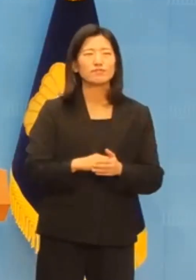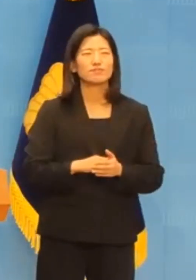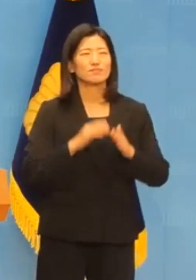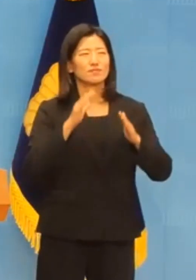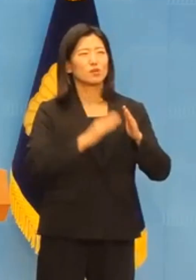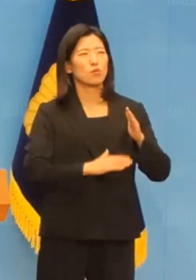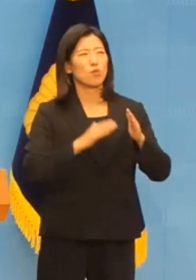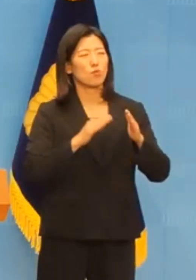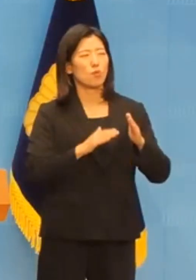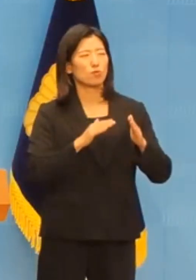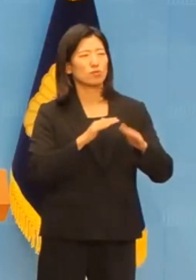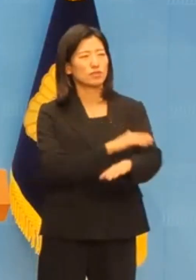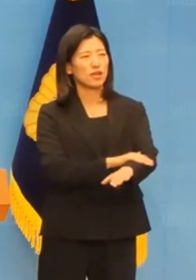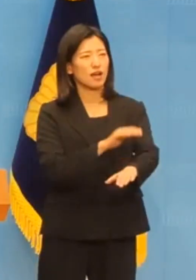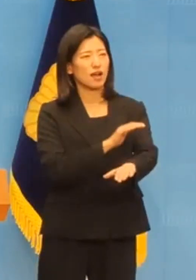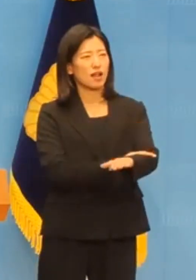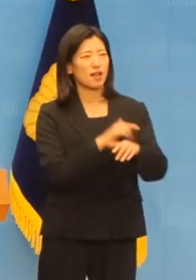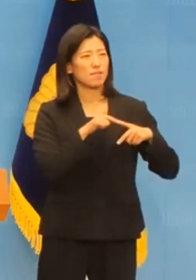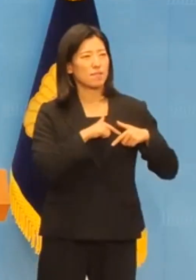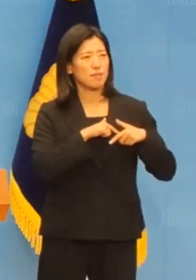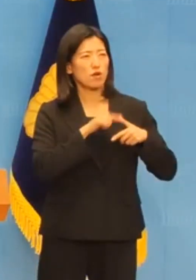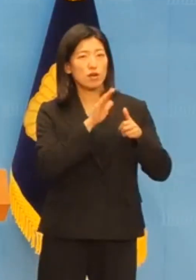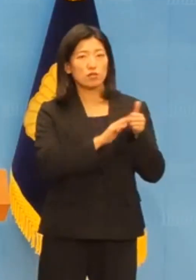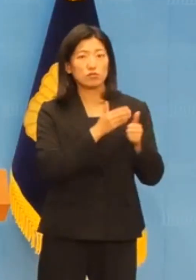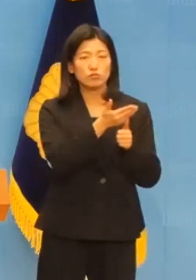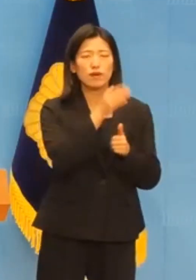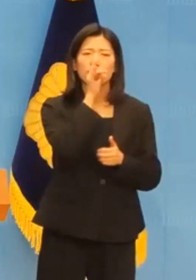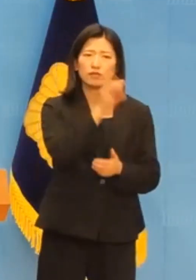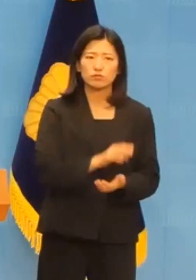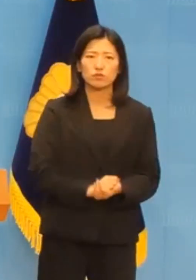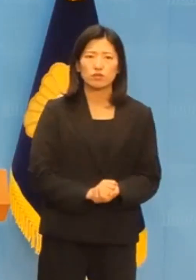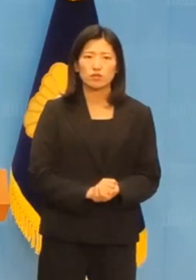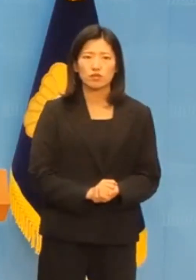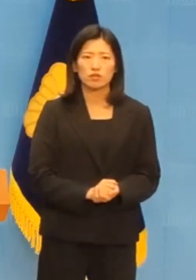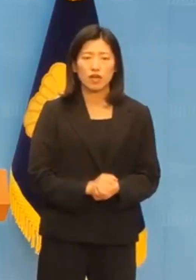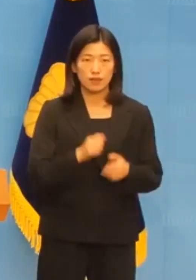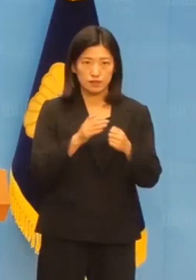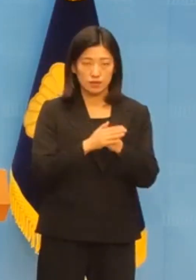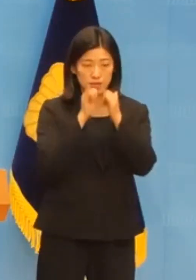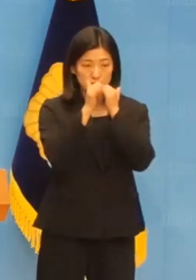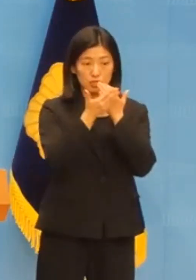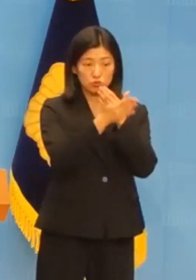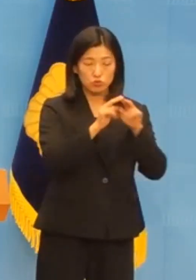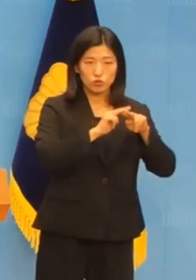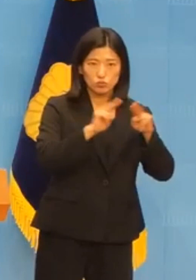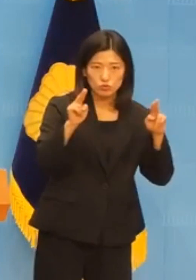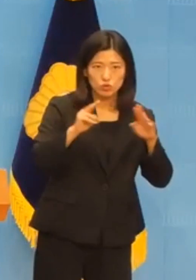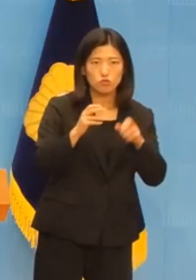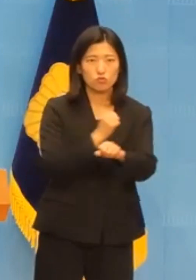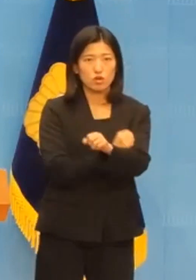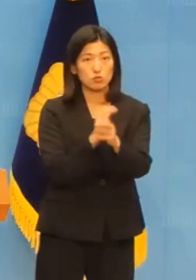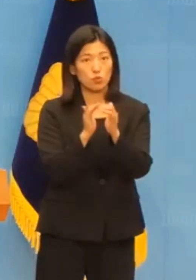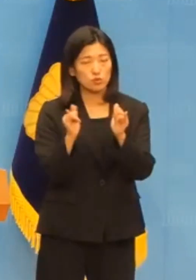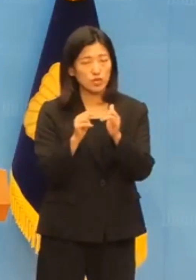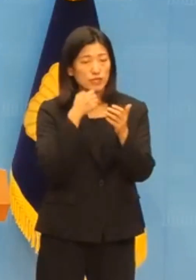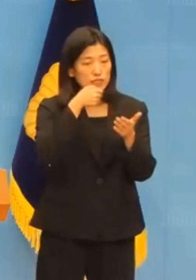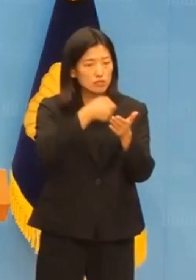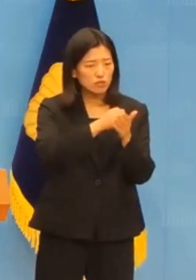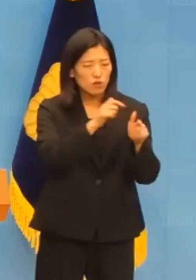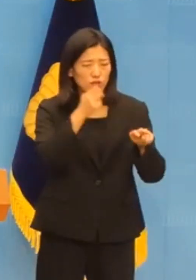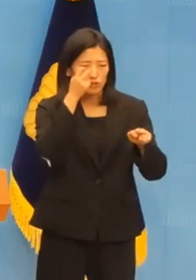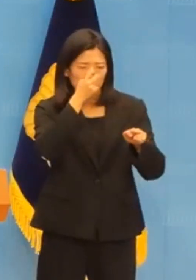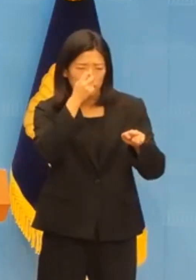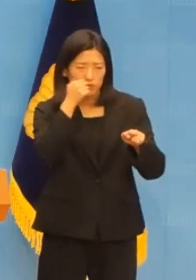없도록 국가유공자 무공수훈의 기준과 취소 절차를 보다 엄정하게 정비하는 제도